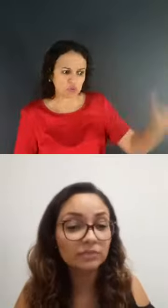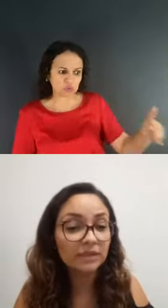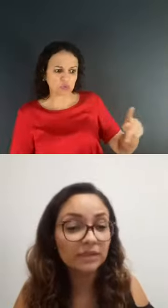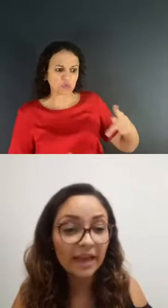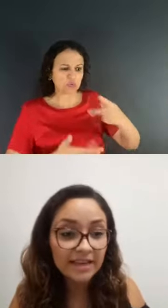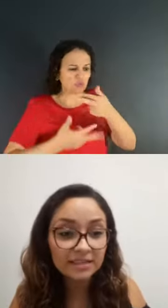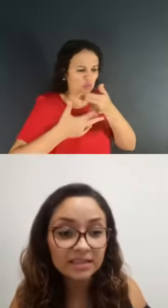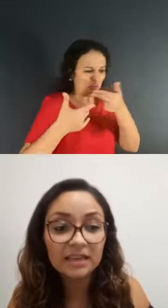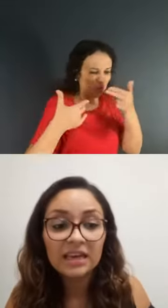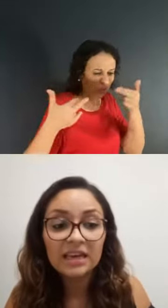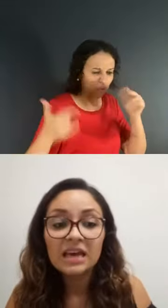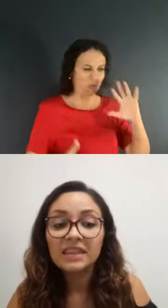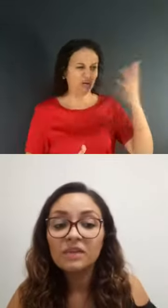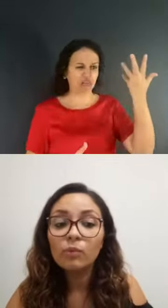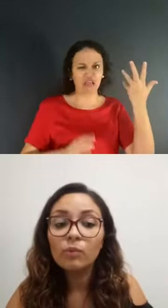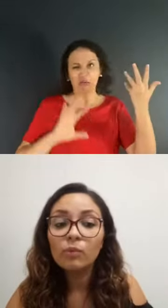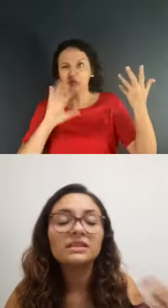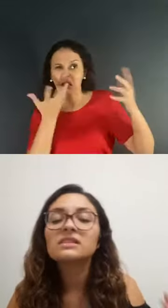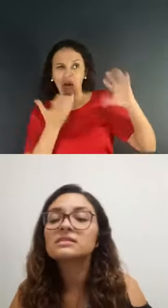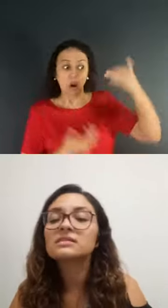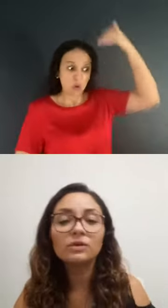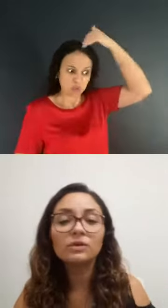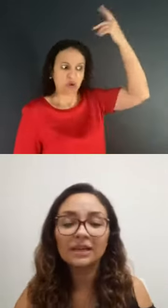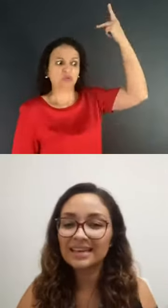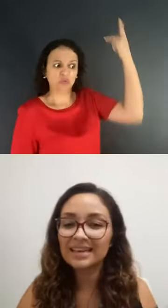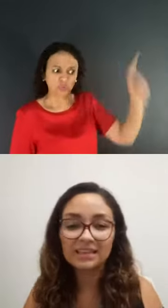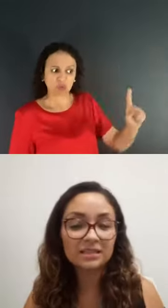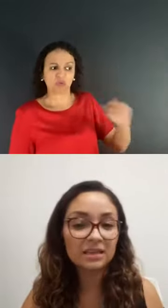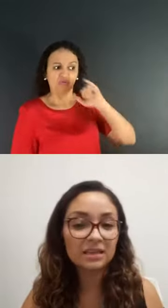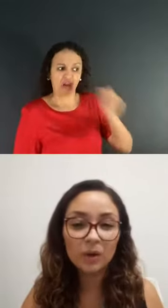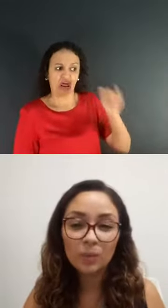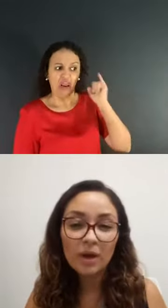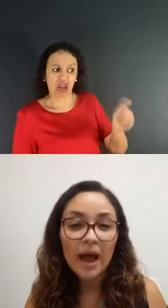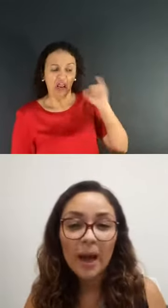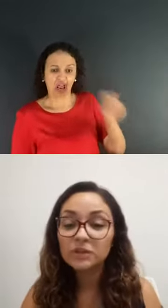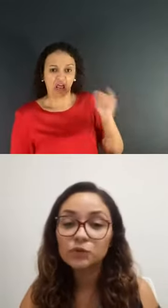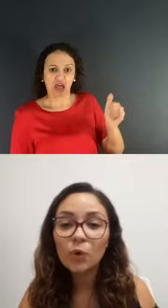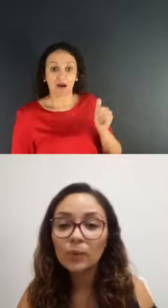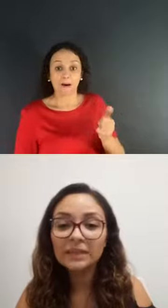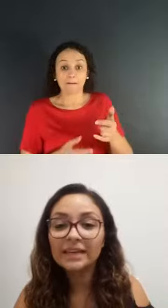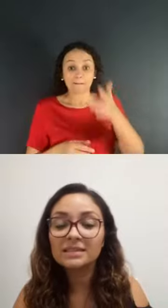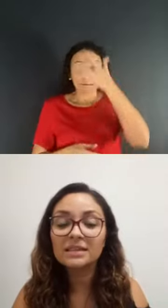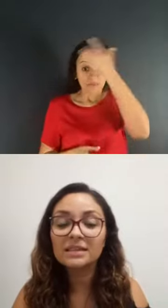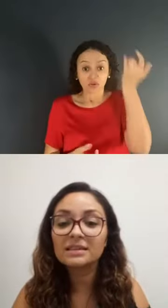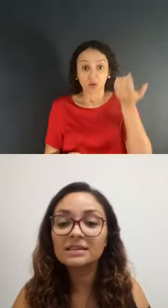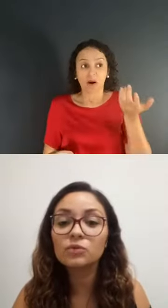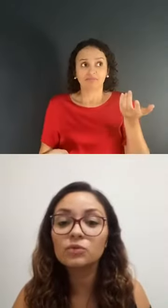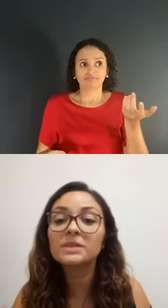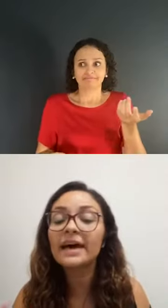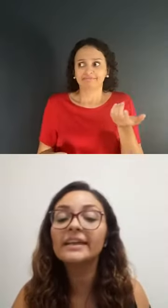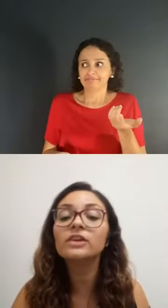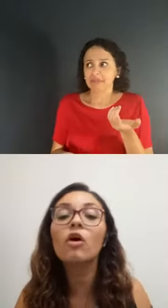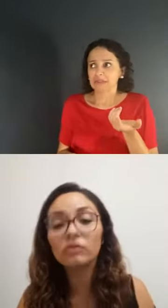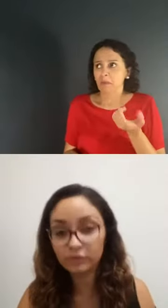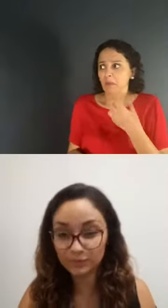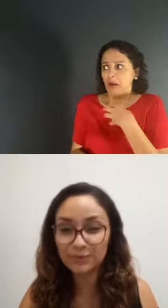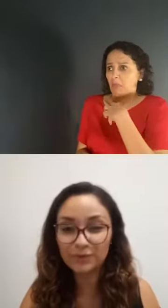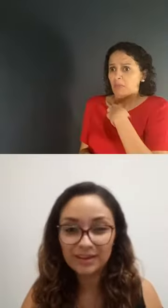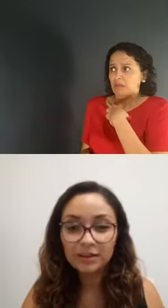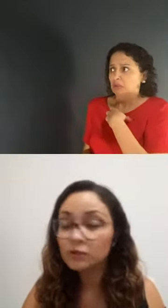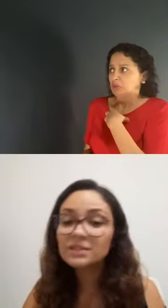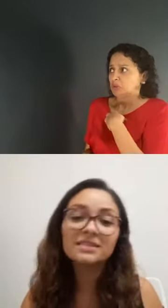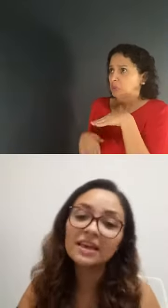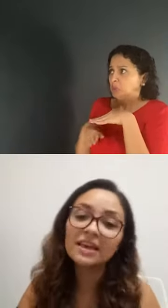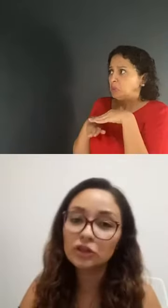que acontece, tem muita tensão nessa relação, a pessoa tem a sensação de pisar em